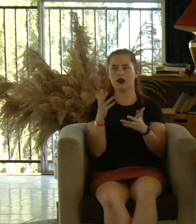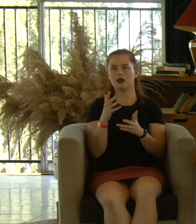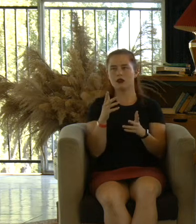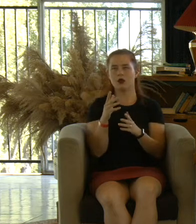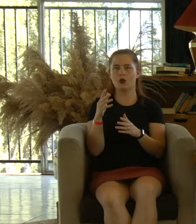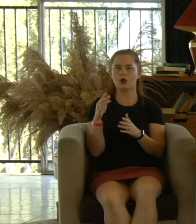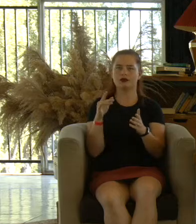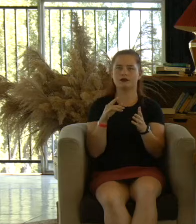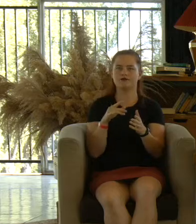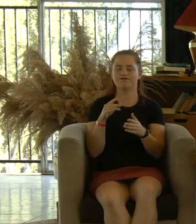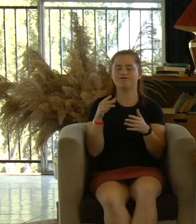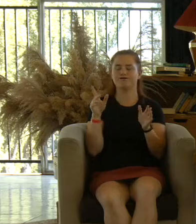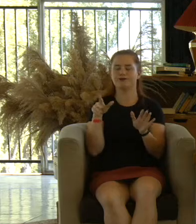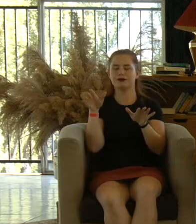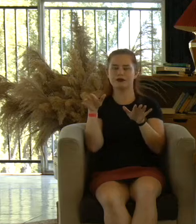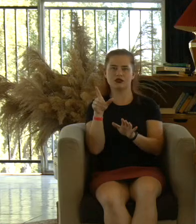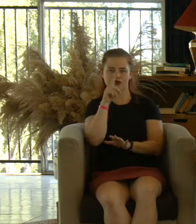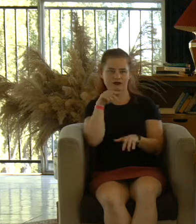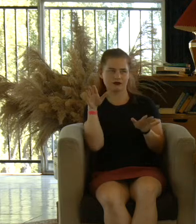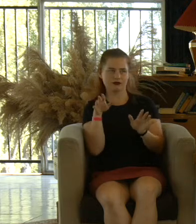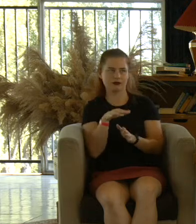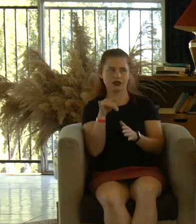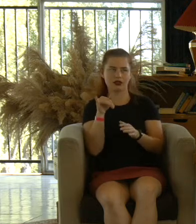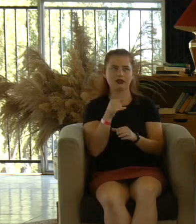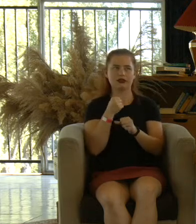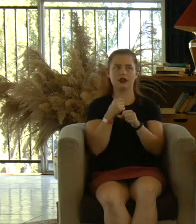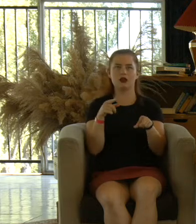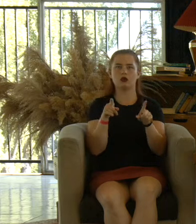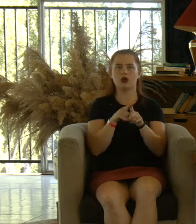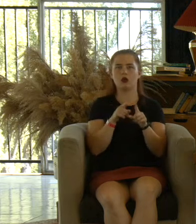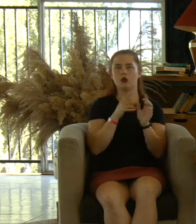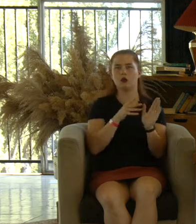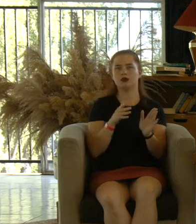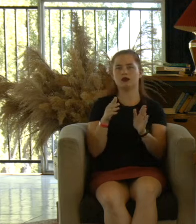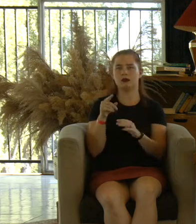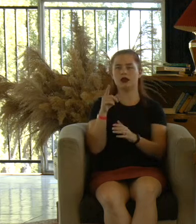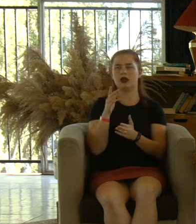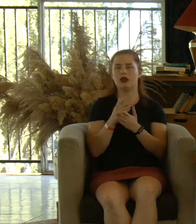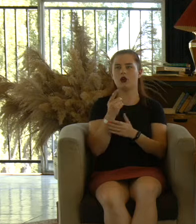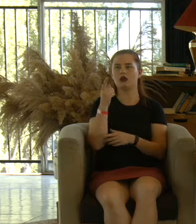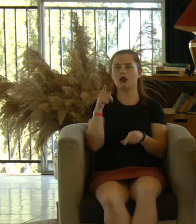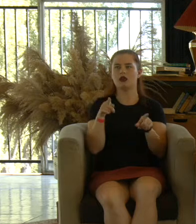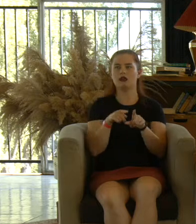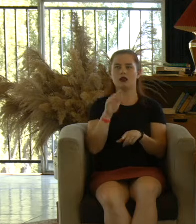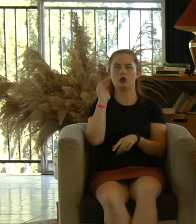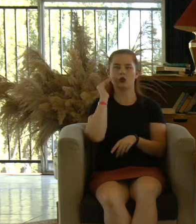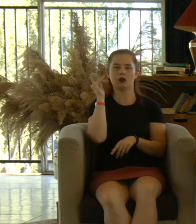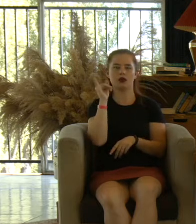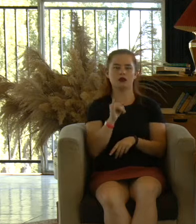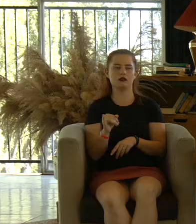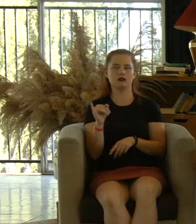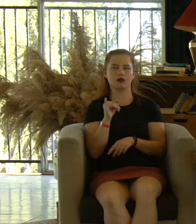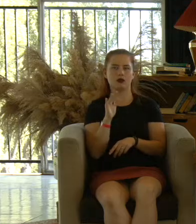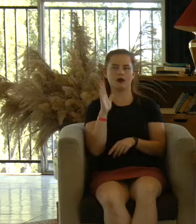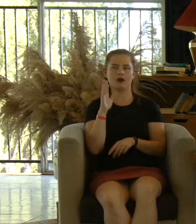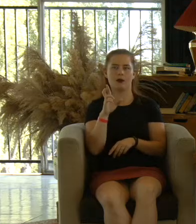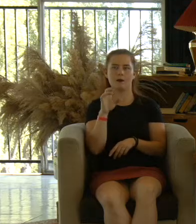птички, которые поедают этих насекомых, и создают такую экосистему. Там, конечно же, есть одна еще такая сумасшедшая история в